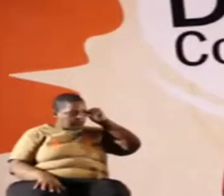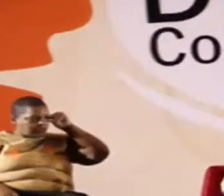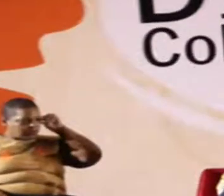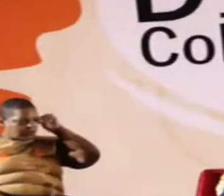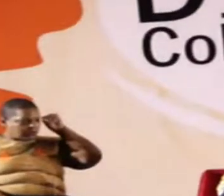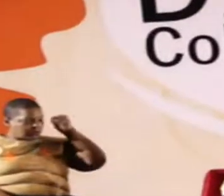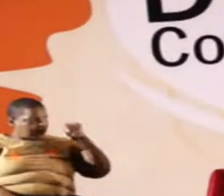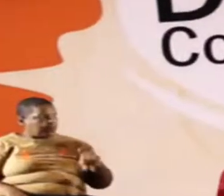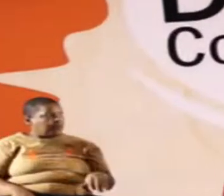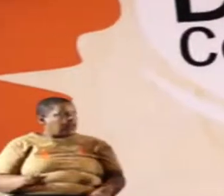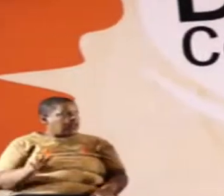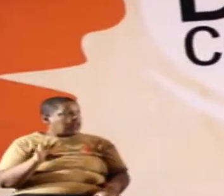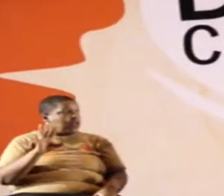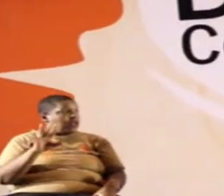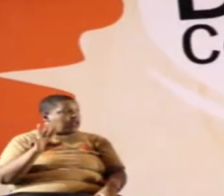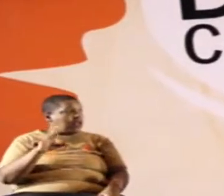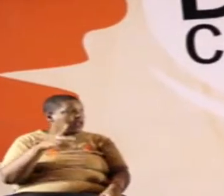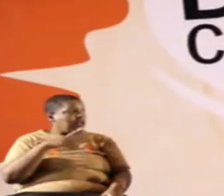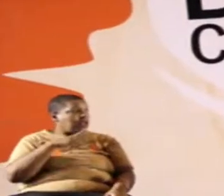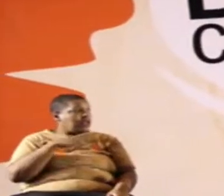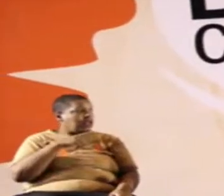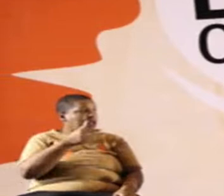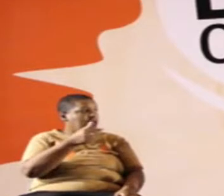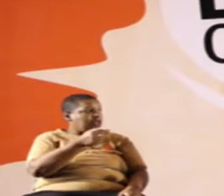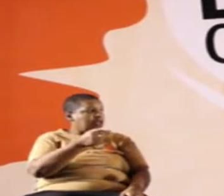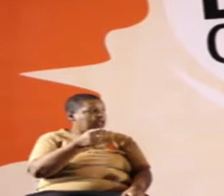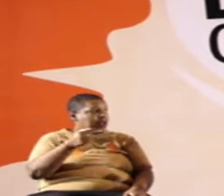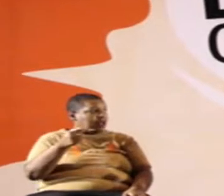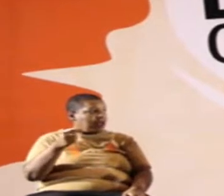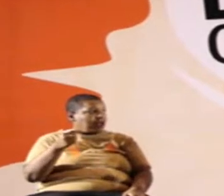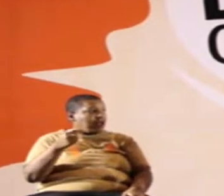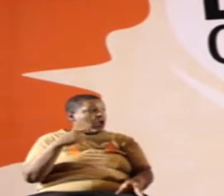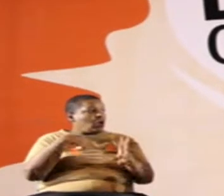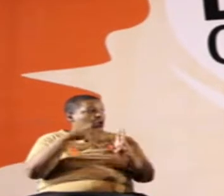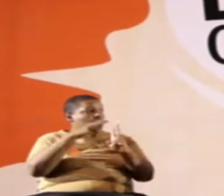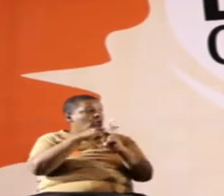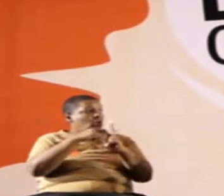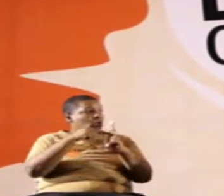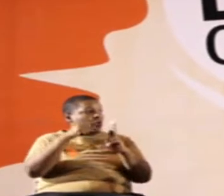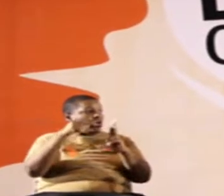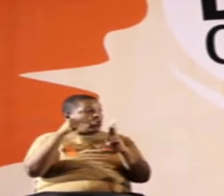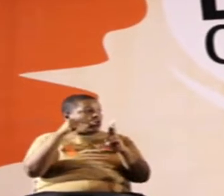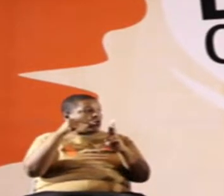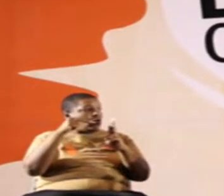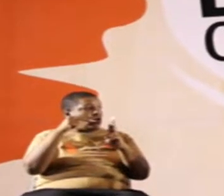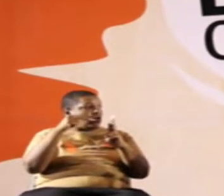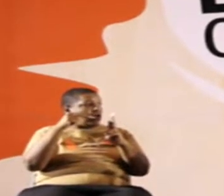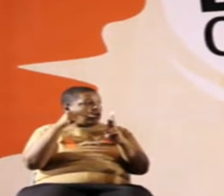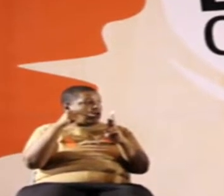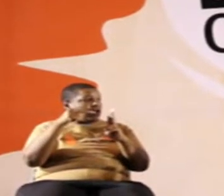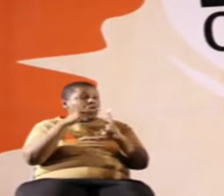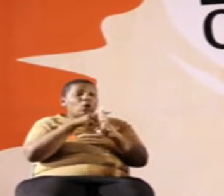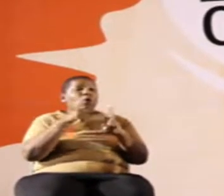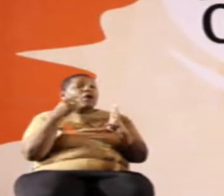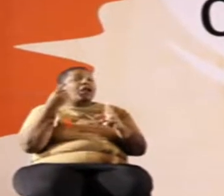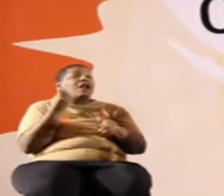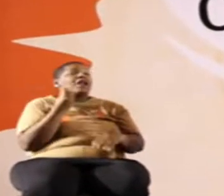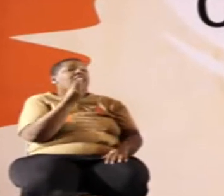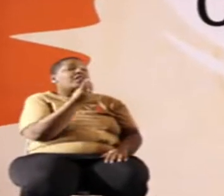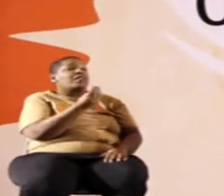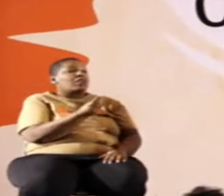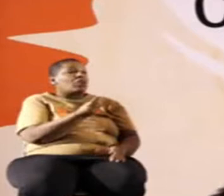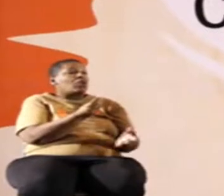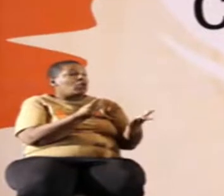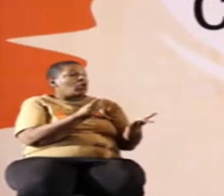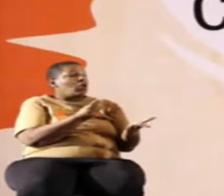Na semana passada, a UNB fez a entrega do título